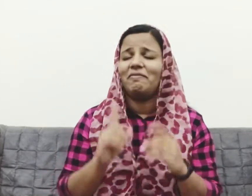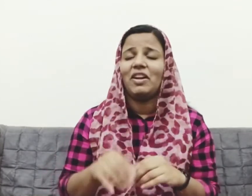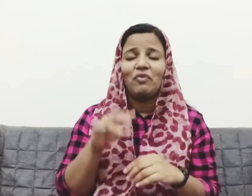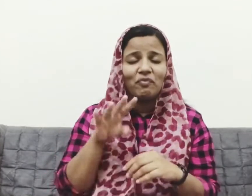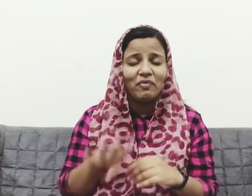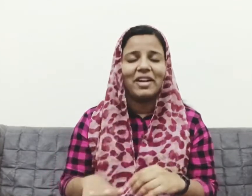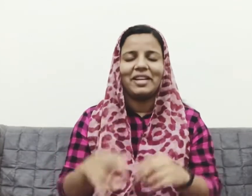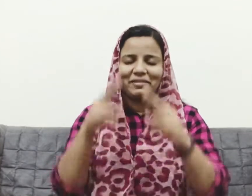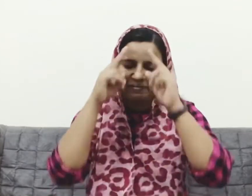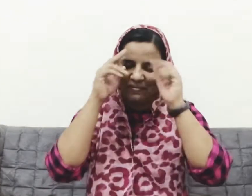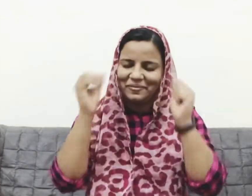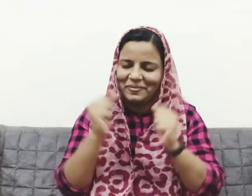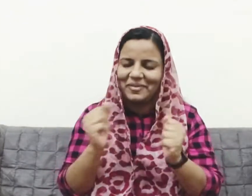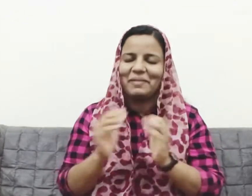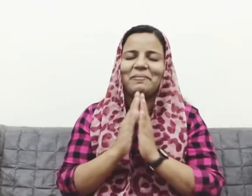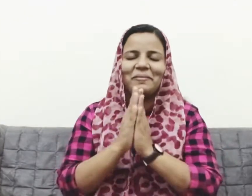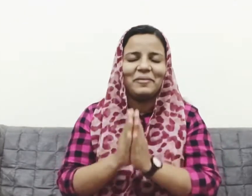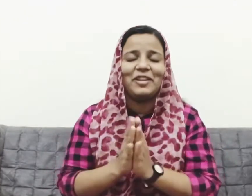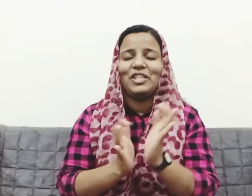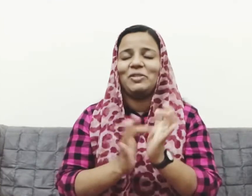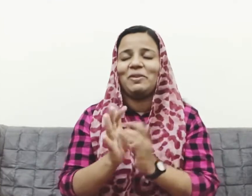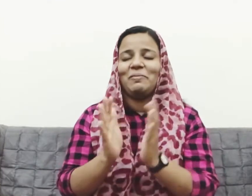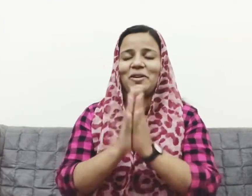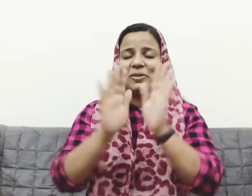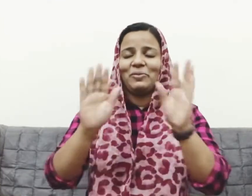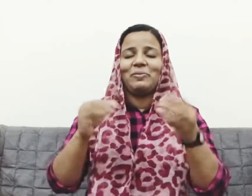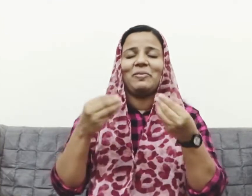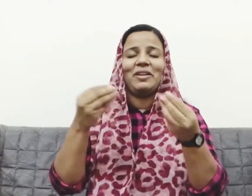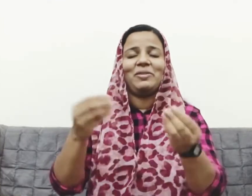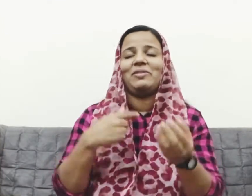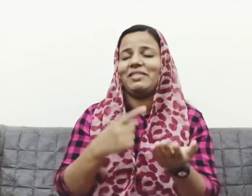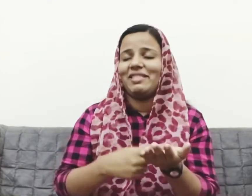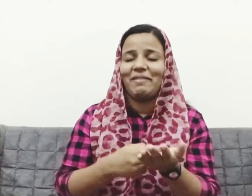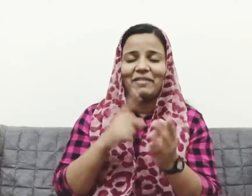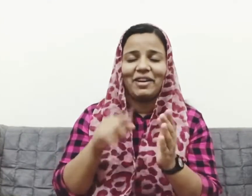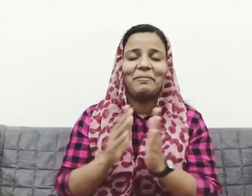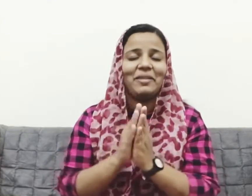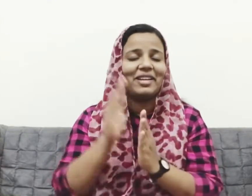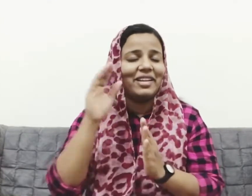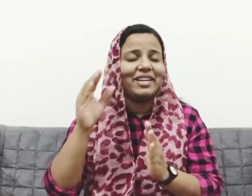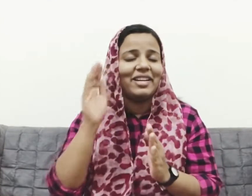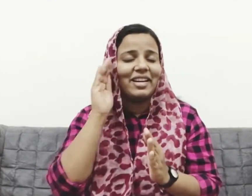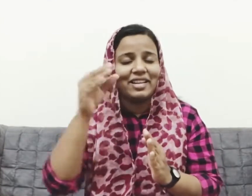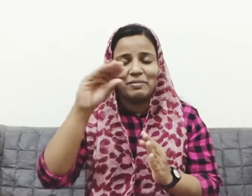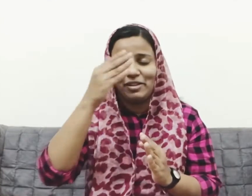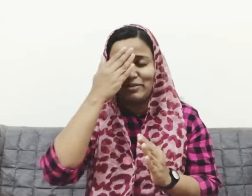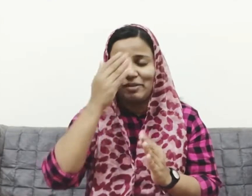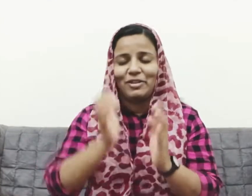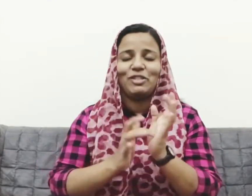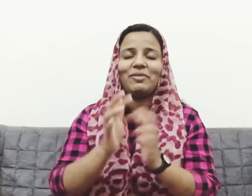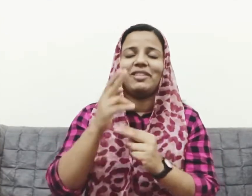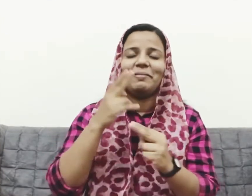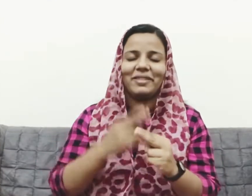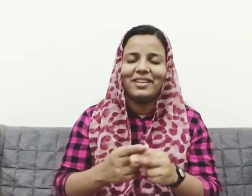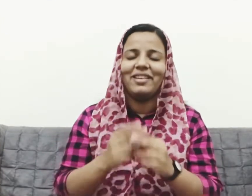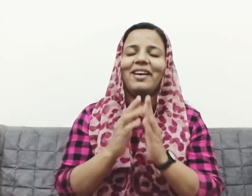മീറ്റിംഗിൽ സ്വസ്ഥമായി പങ്കെടുത്ത് കർത്താവെ അങ്ങ് മഹത്വപ്പെടുത്തുവാൻ കർത്താവ് ഞങ്ങളെ സഹായിക്കണം. പ്രാർത്ഥന കേട്ട കൃപകൾക്ക് നന്ദി. യേശു ക്രിസ്തുവിൻ നാമത്തിൽ